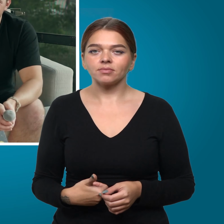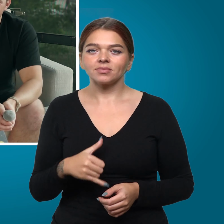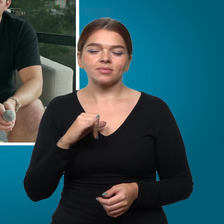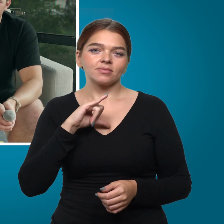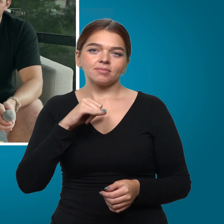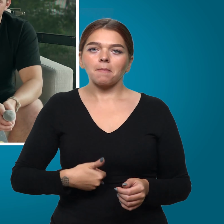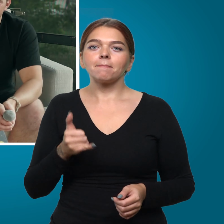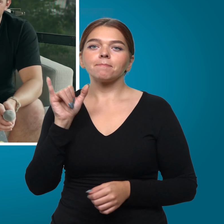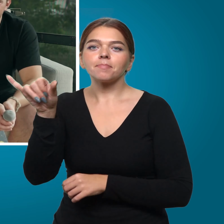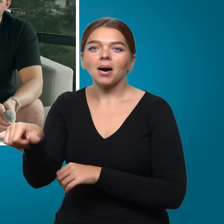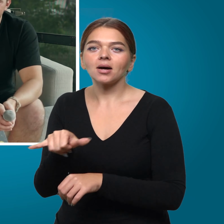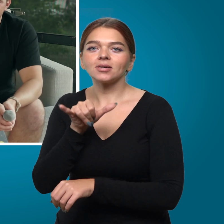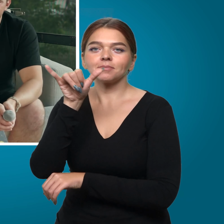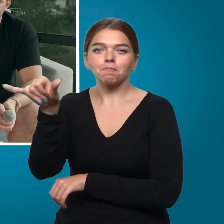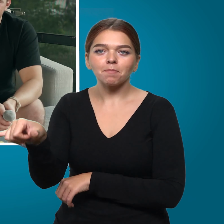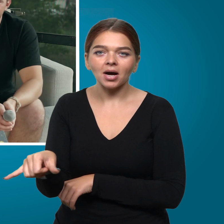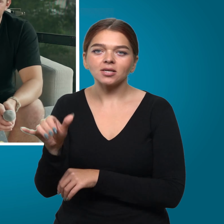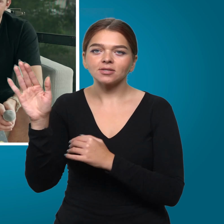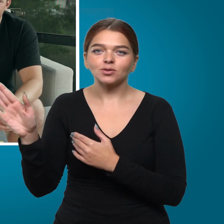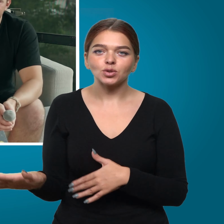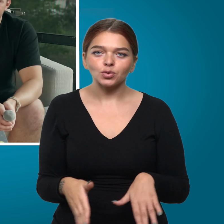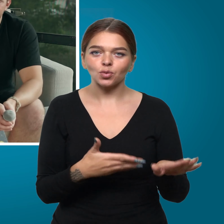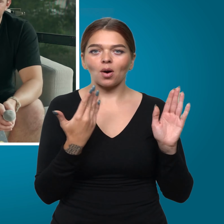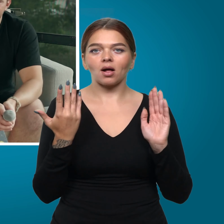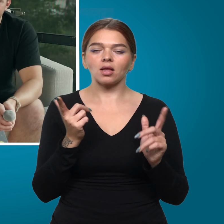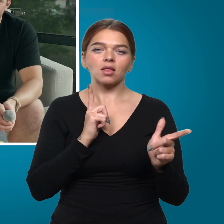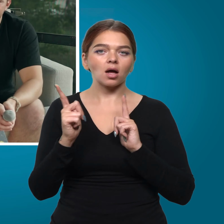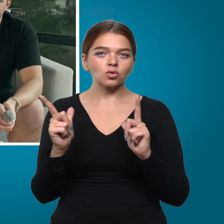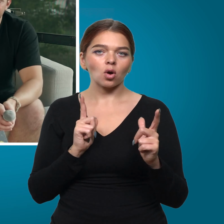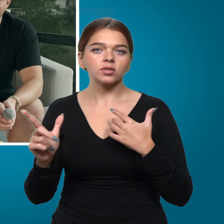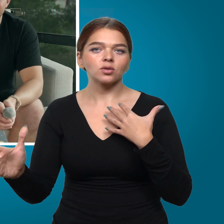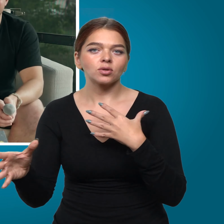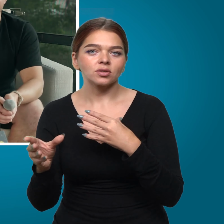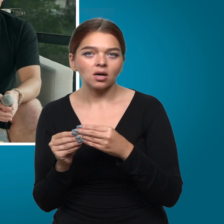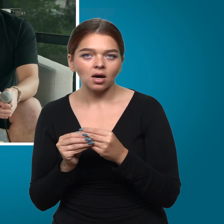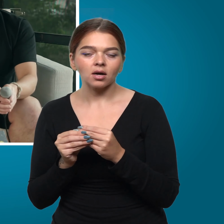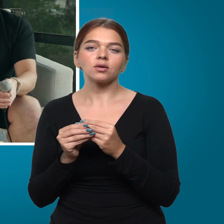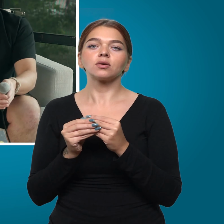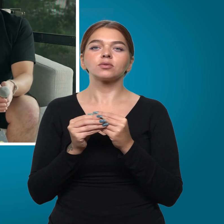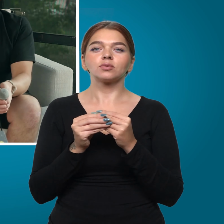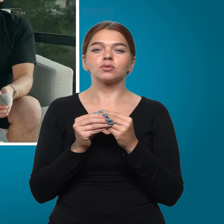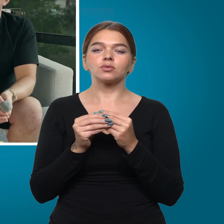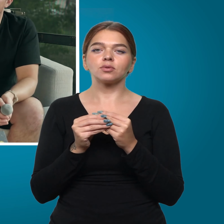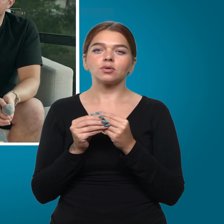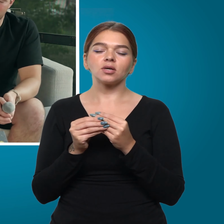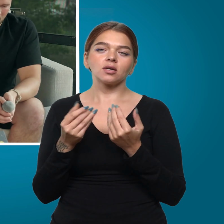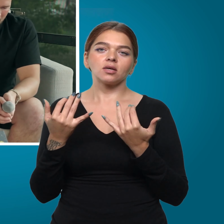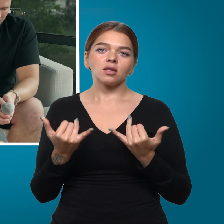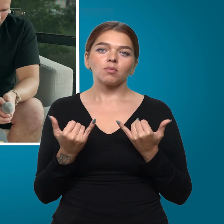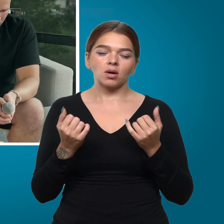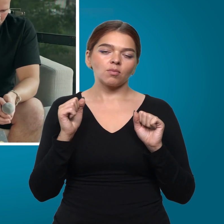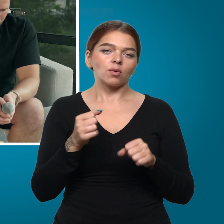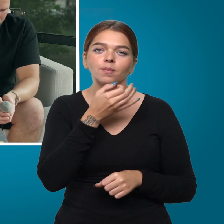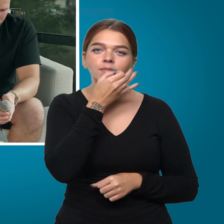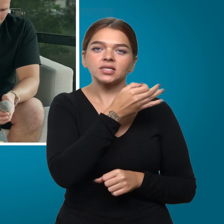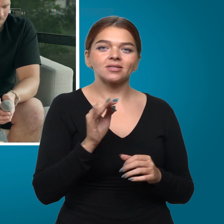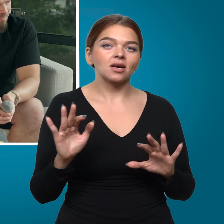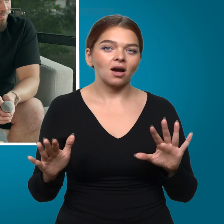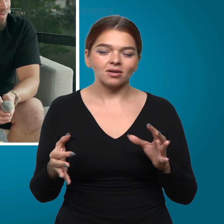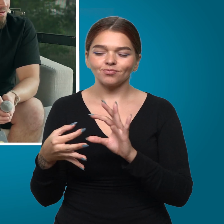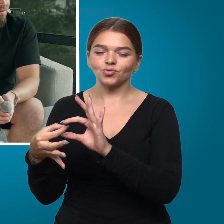Labai gerai sutariam, visą laiką lankomės, visos atostogos vyksta kartu ir dabar galiu pasakyti, kad